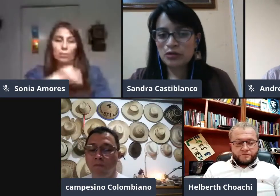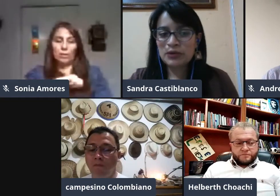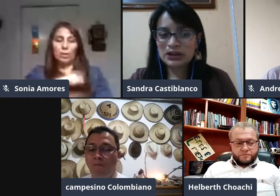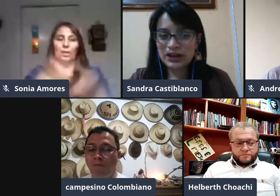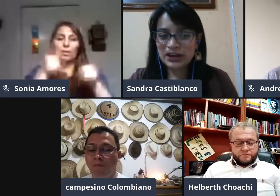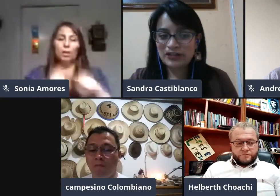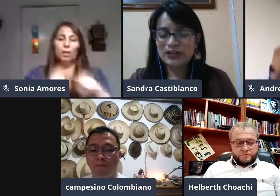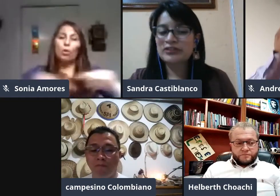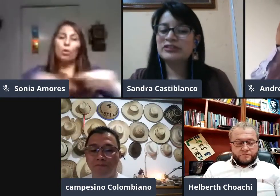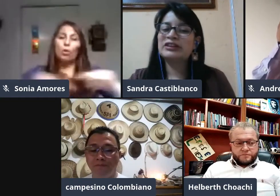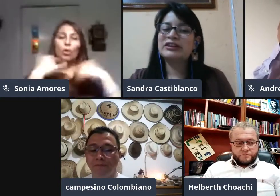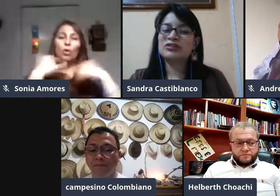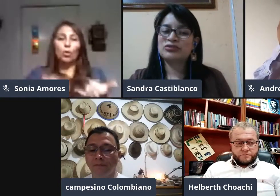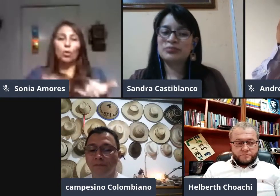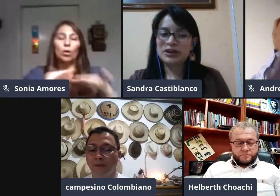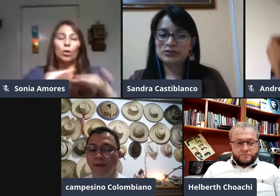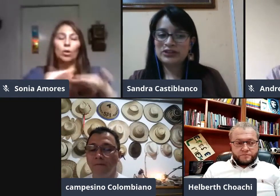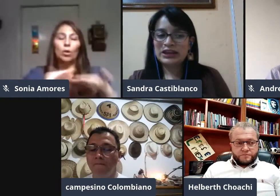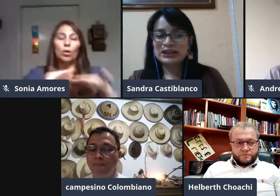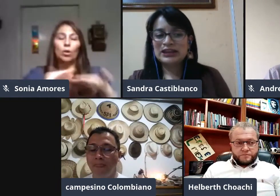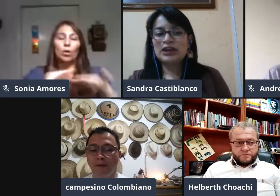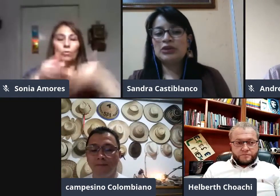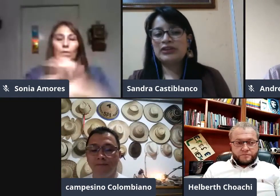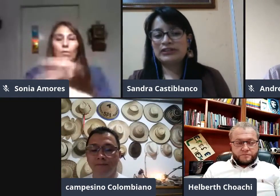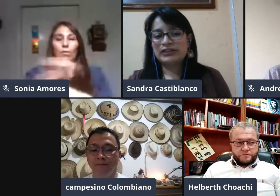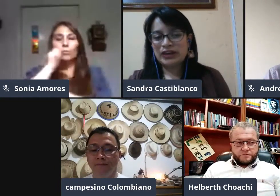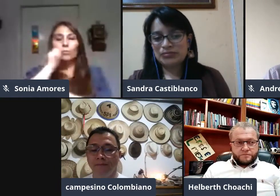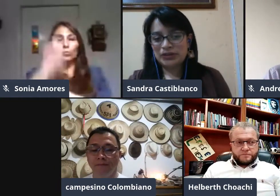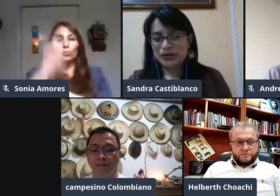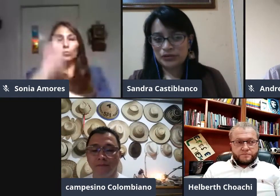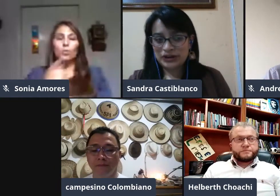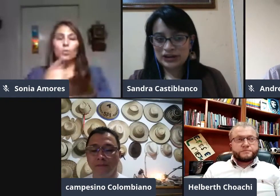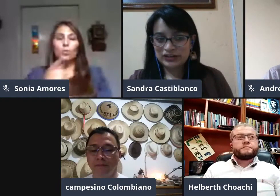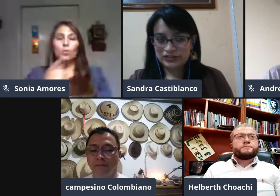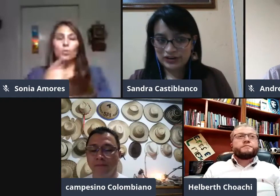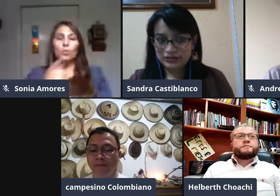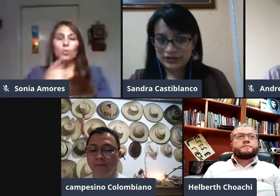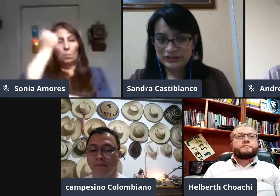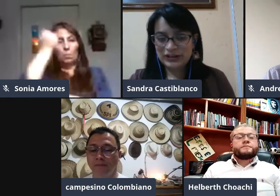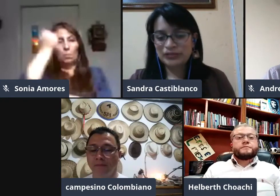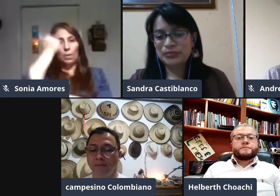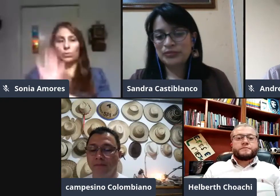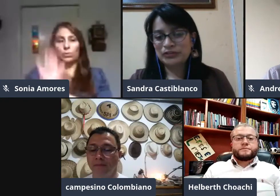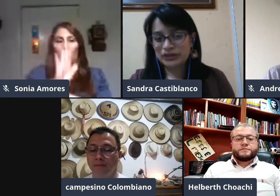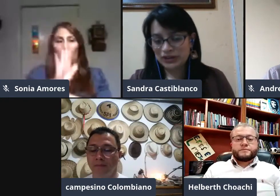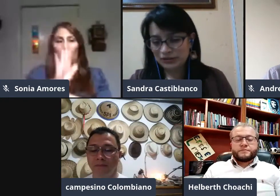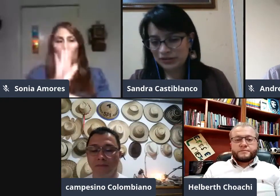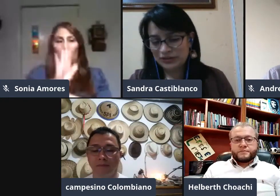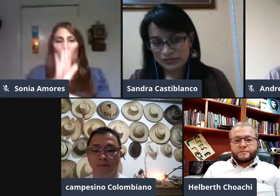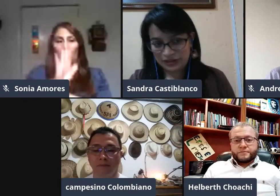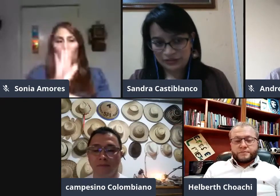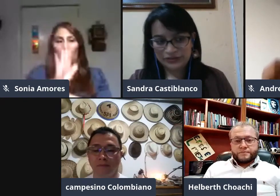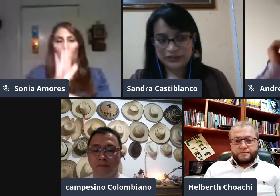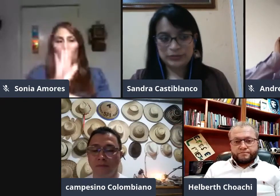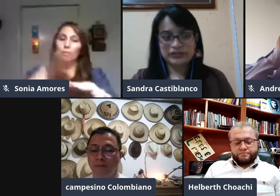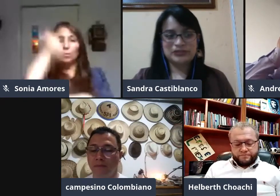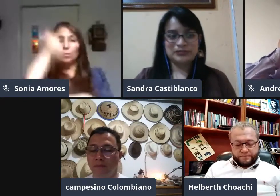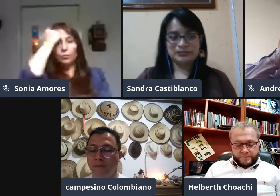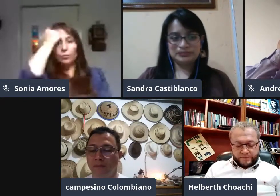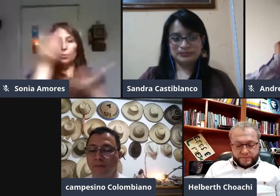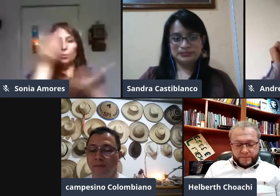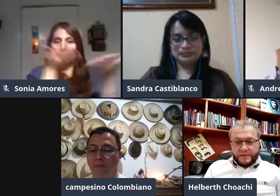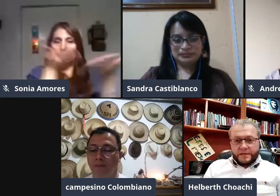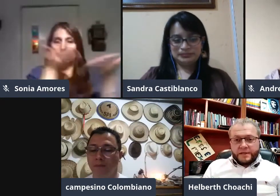Licenciatura de Educación Comunitaria con énfasis en Derechos Humanos de la Universidad Pedagógica Nacional. Buenas tardes, profesor Helber, y bienvenido a este